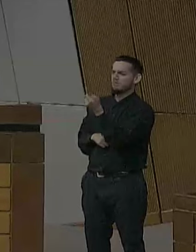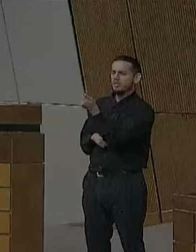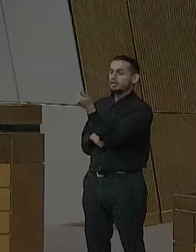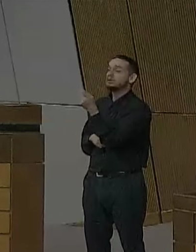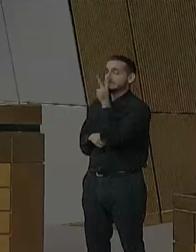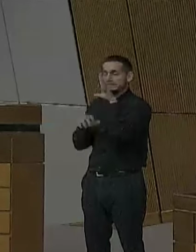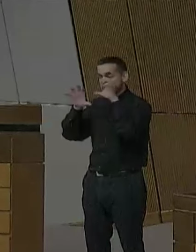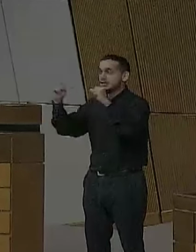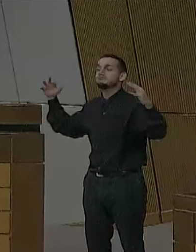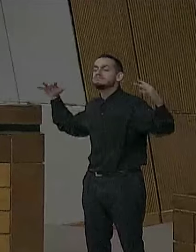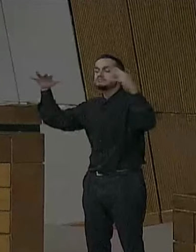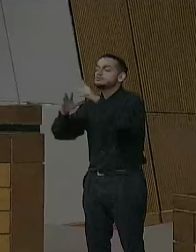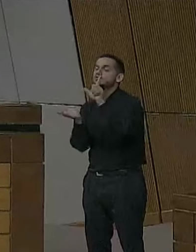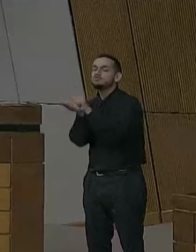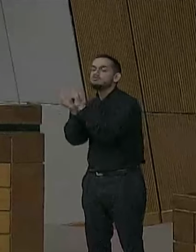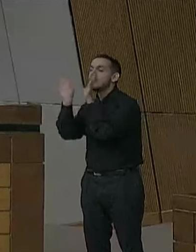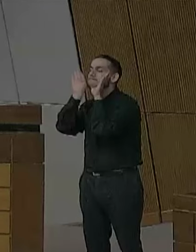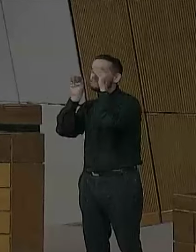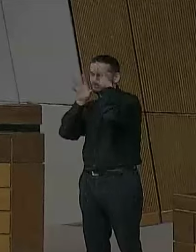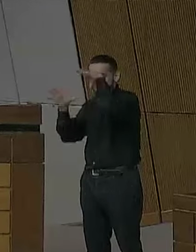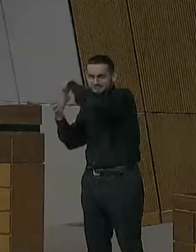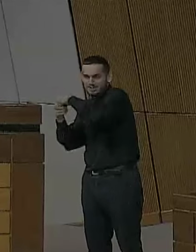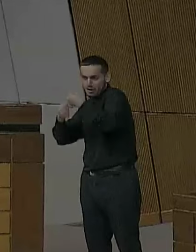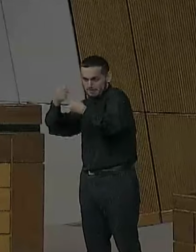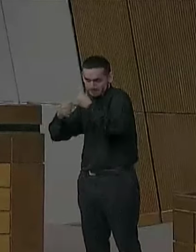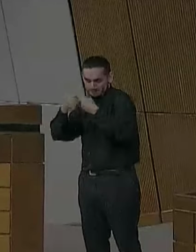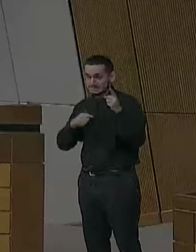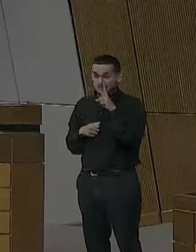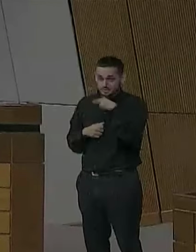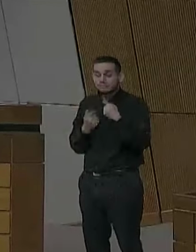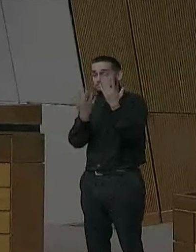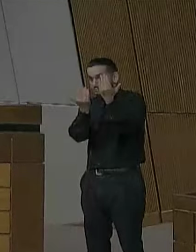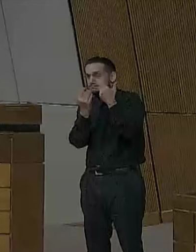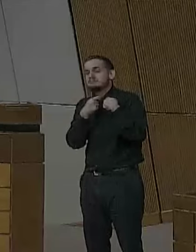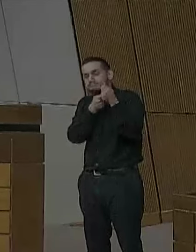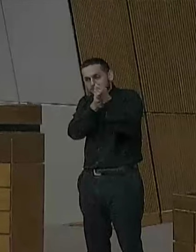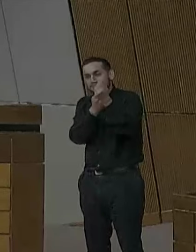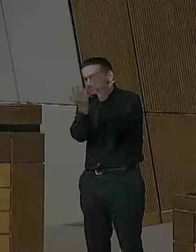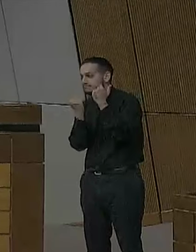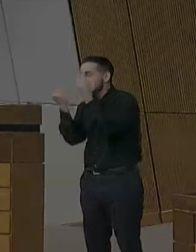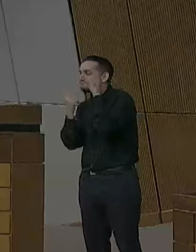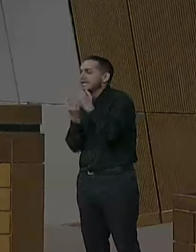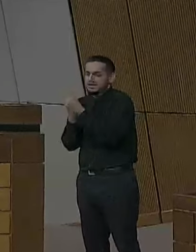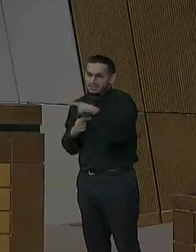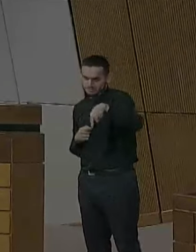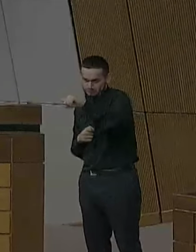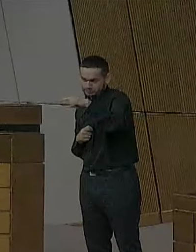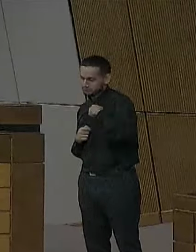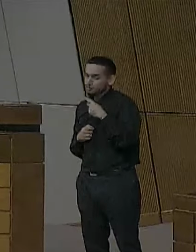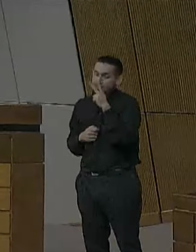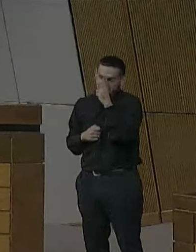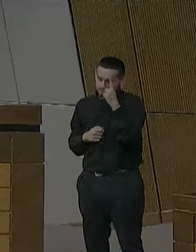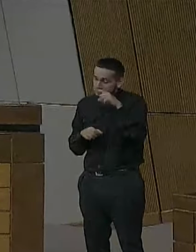del sector privado. Y creo que ese es un desafío muy importante para el cual en